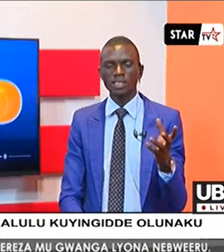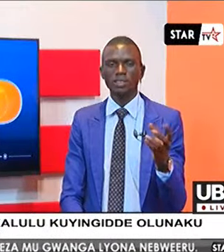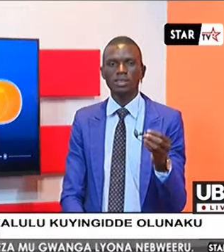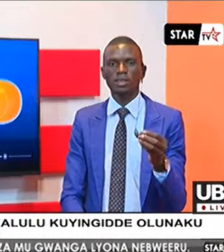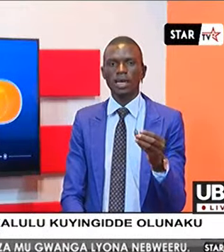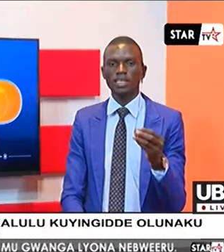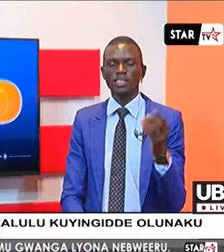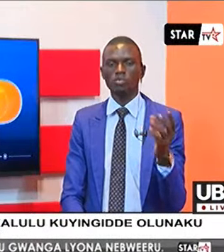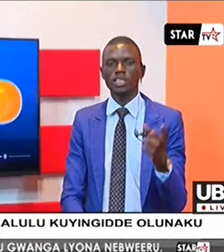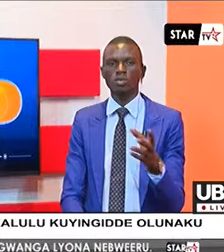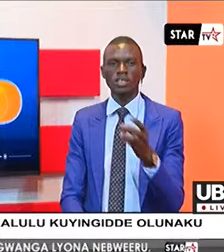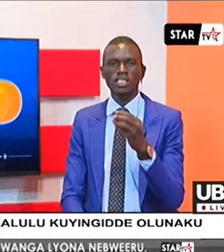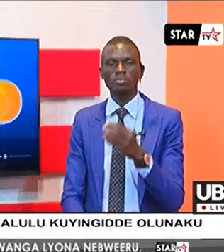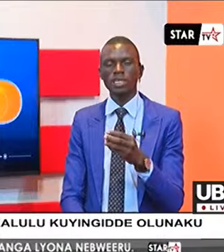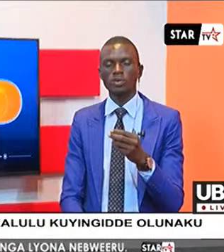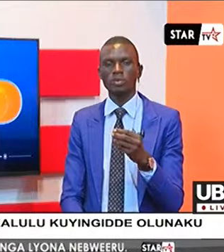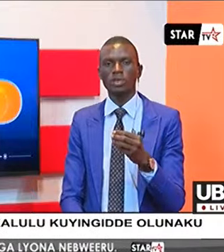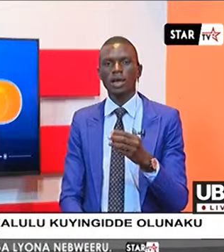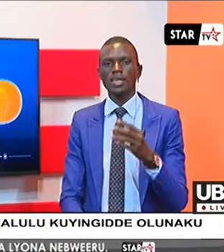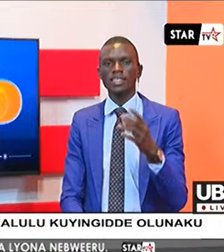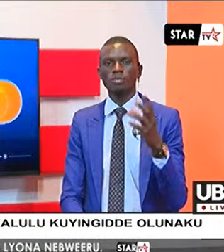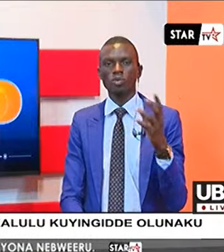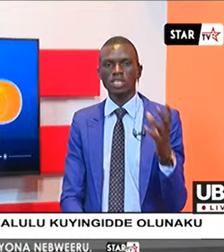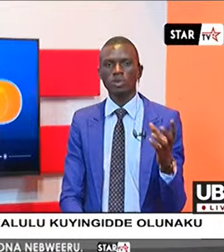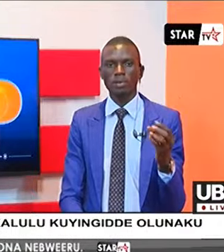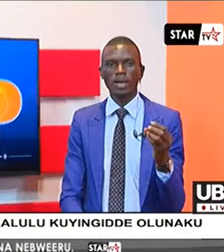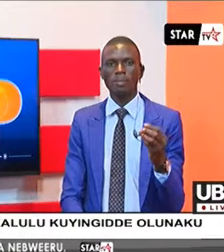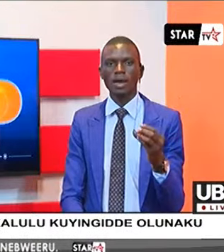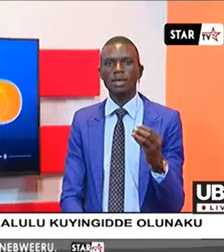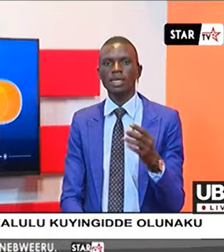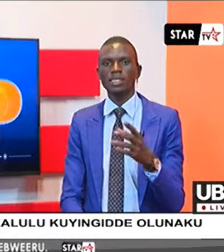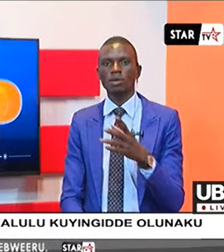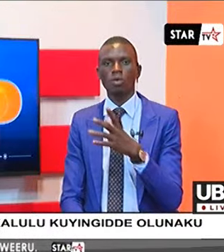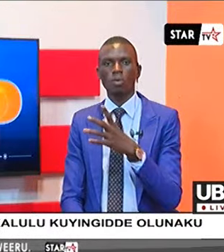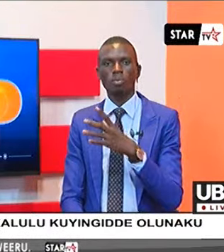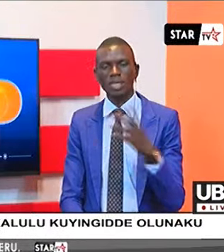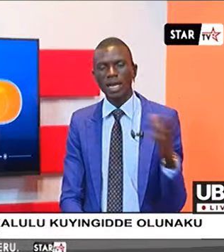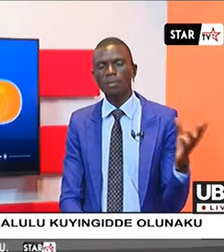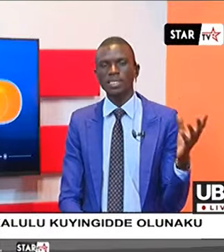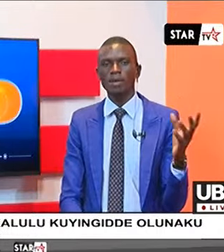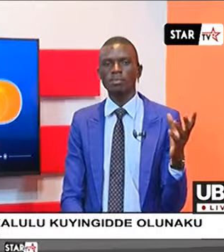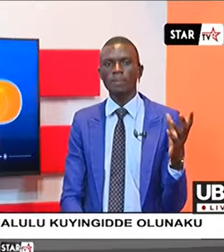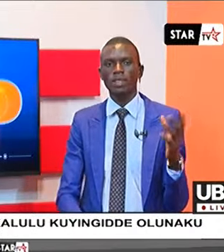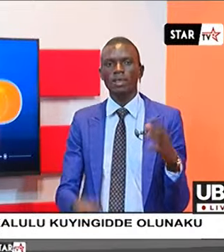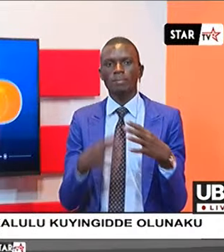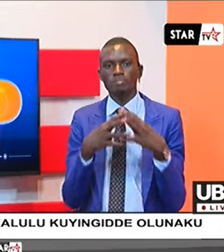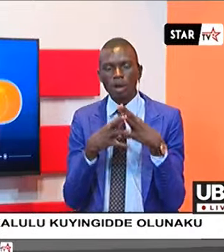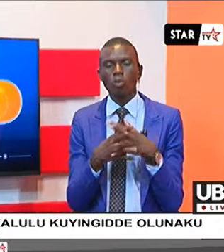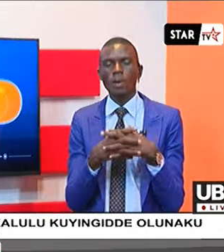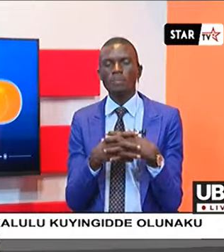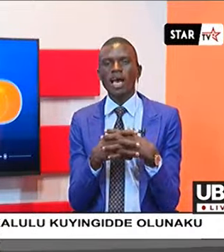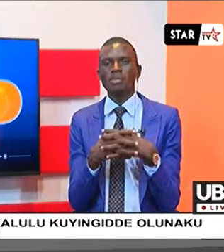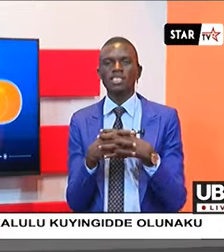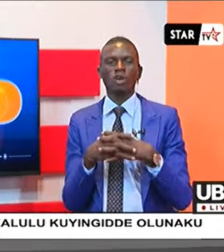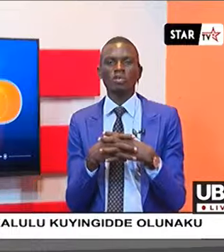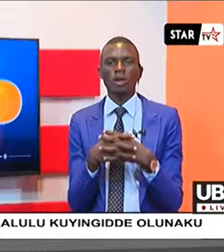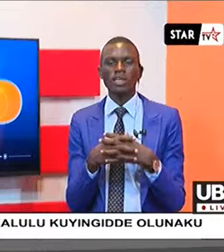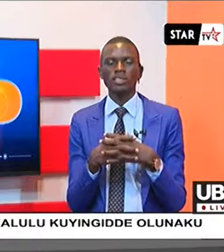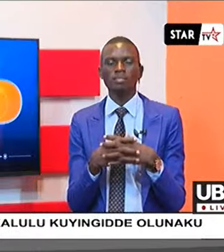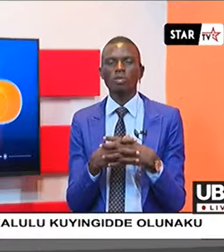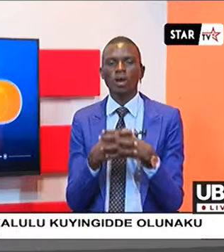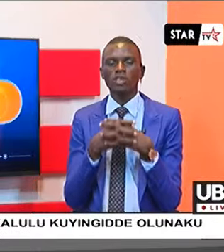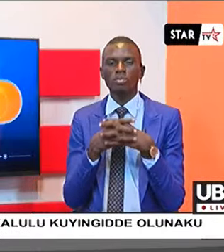secretary acting secretary wa team eyo atende mukuru Simon Byabakama gatako bonanga bebatambula bakuba amasimu wano